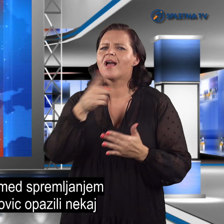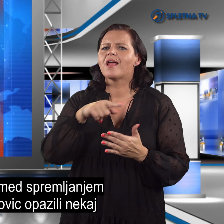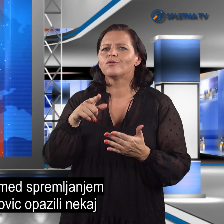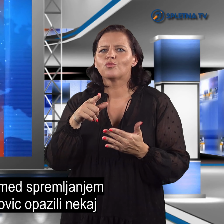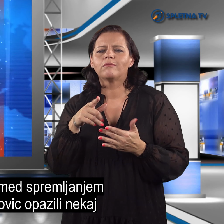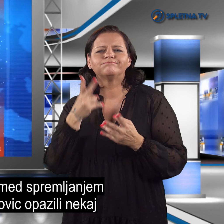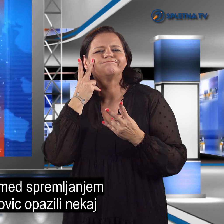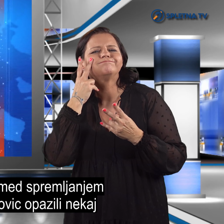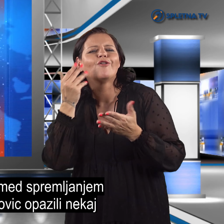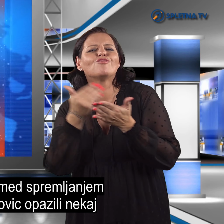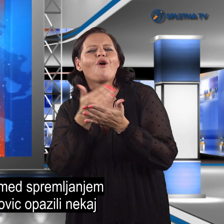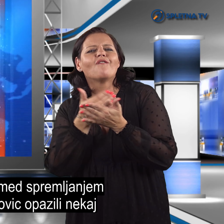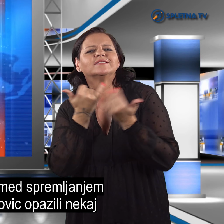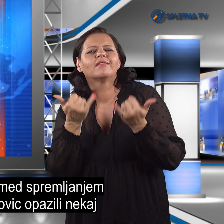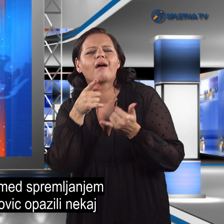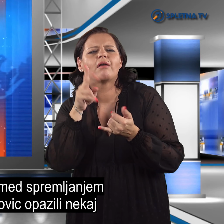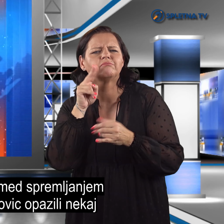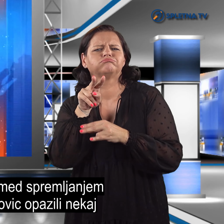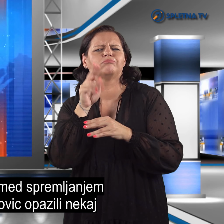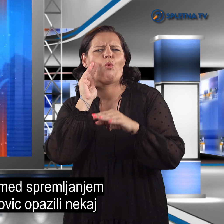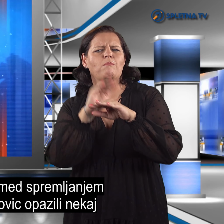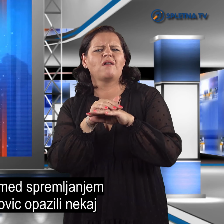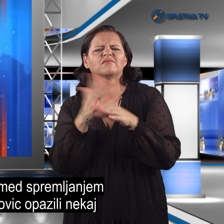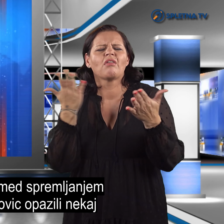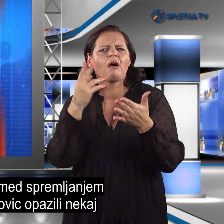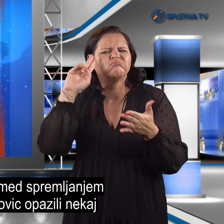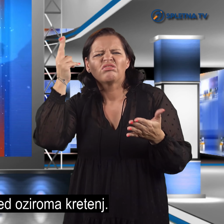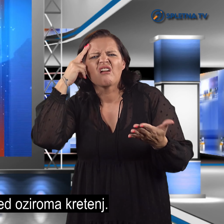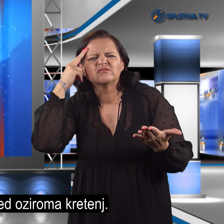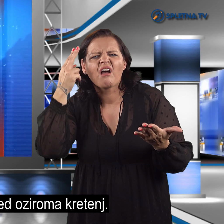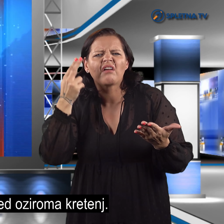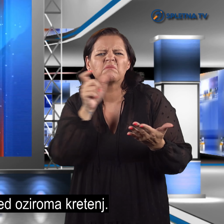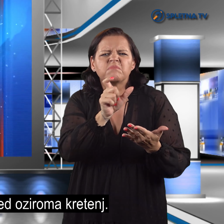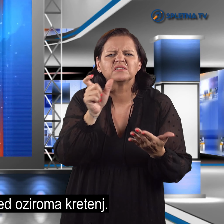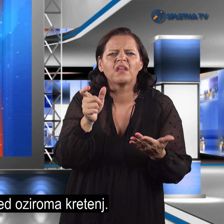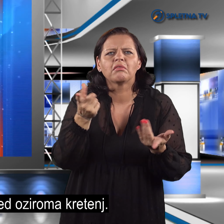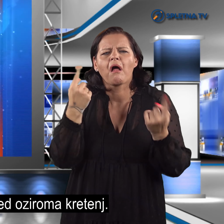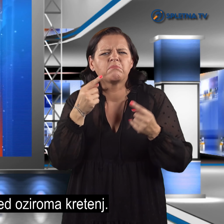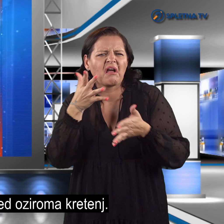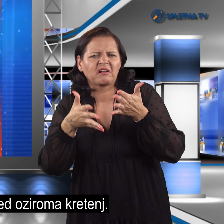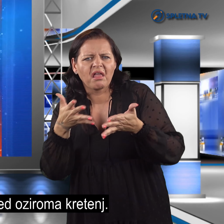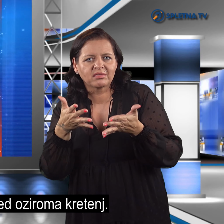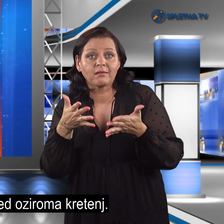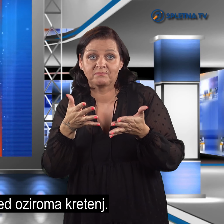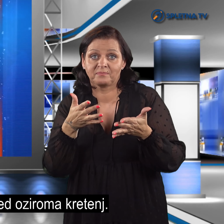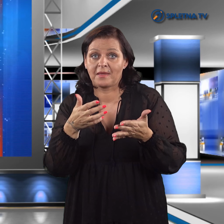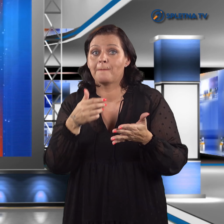Verjetno ste med spremljanjem današnjih novic opazili nekaj neznanih besed oziroma kreten. Prva